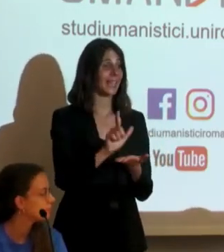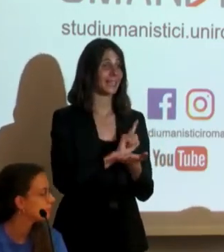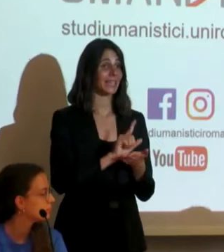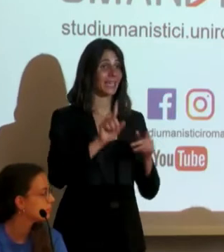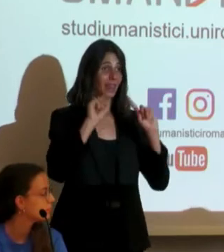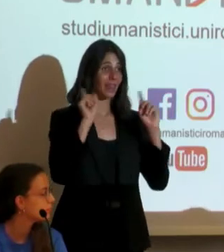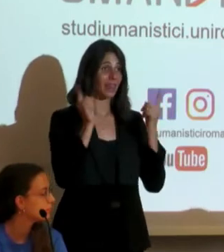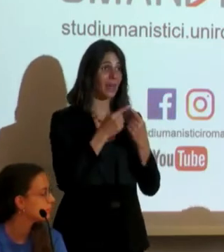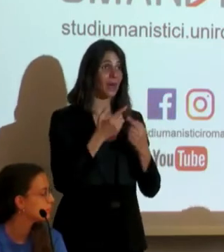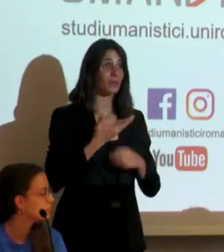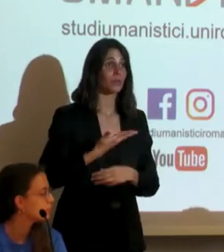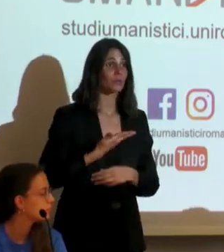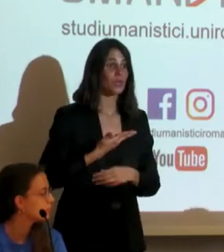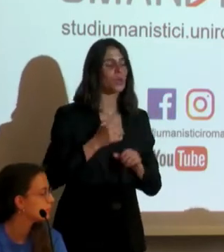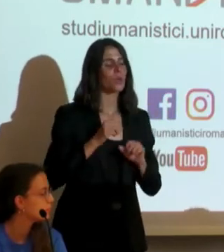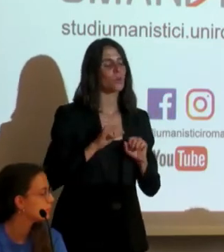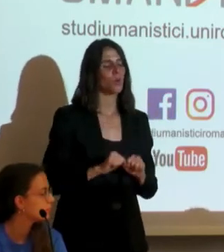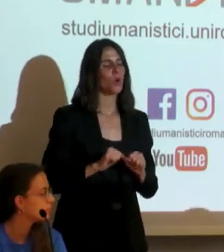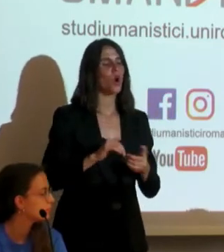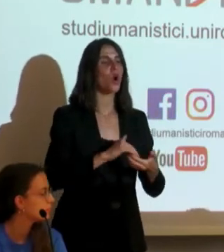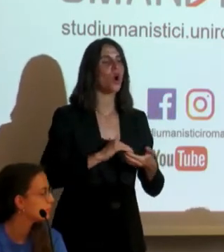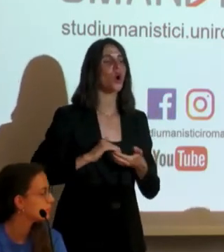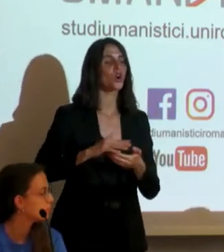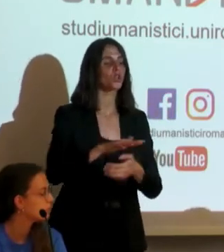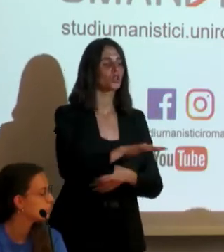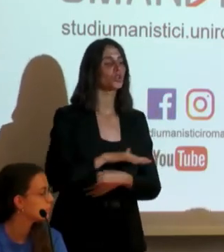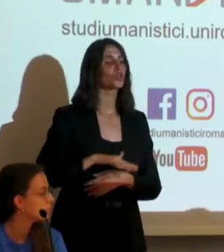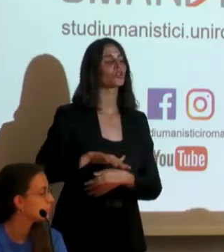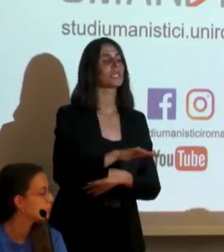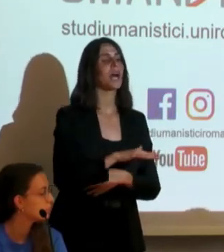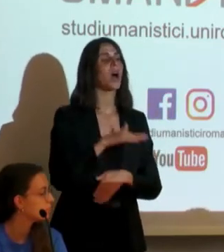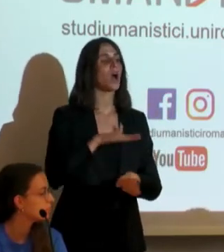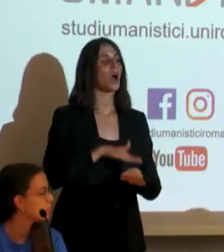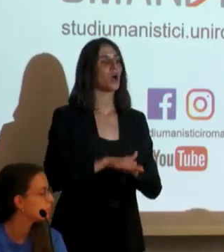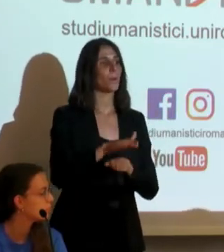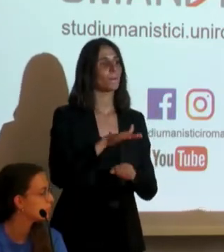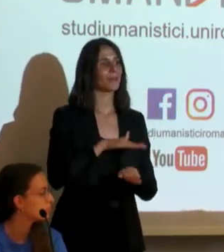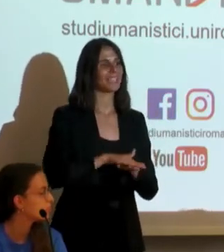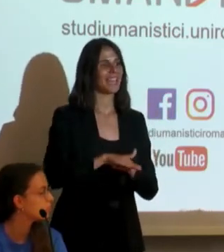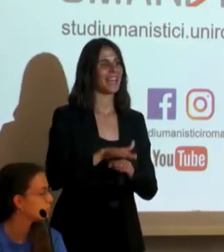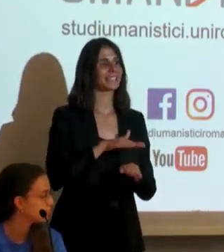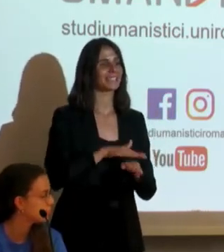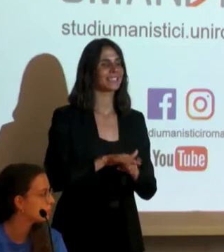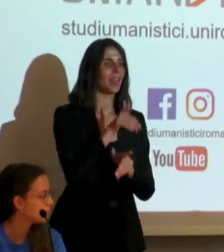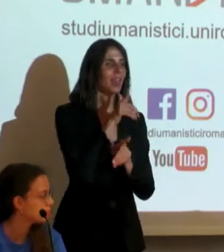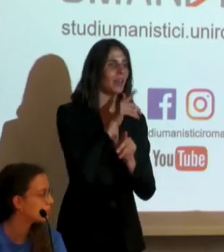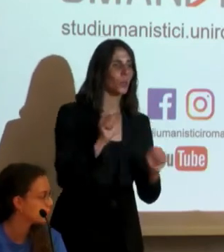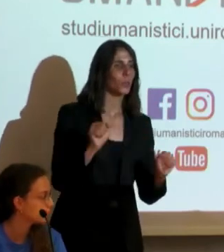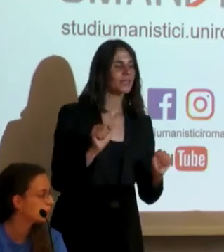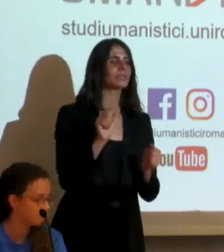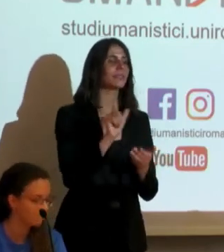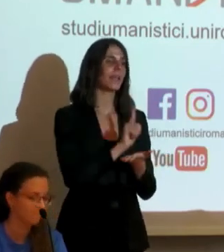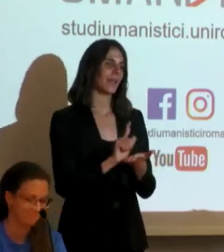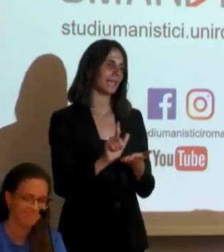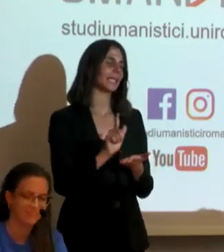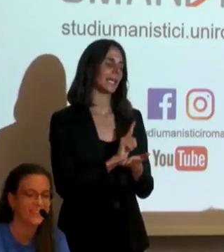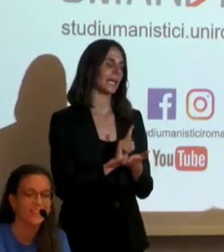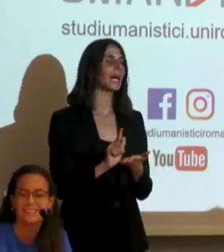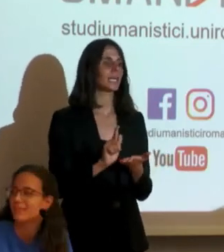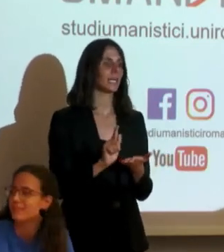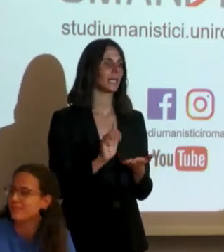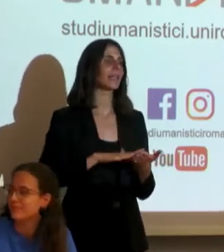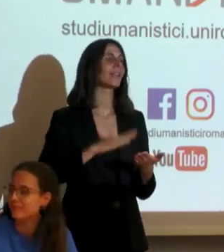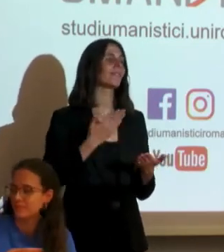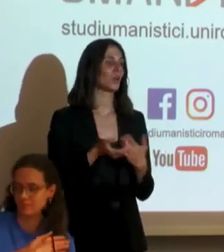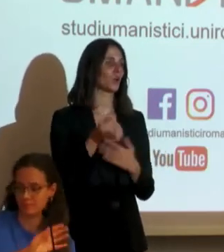portare nella società queste sue competenze anche linguistiche e letterarie soprattutto.